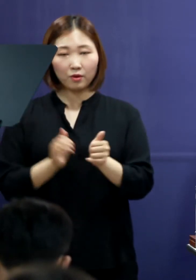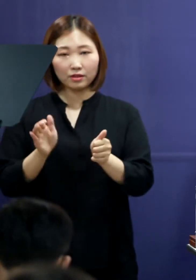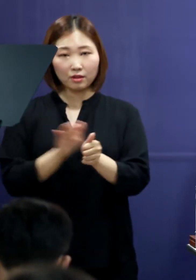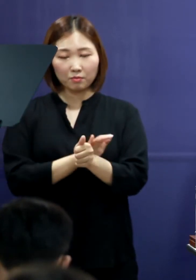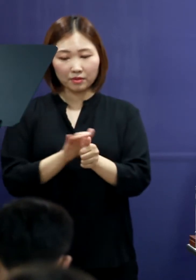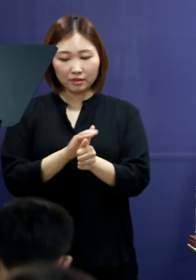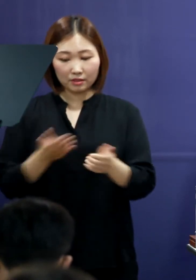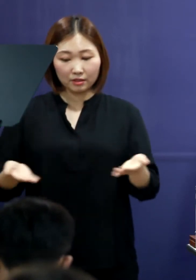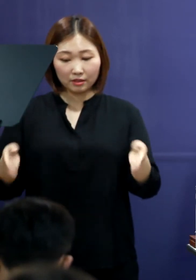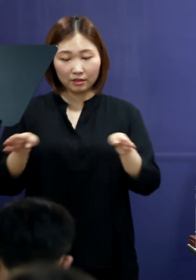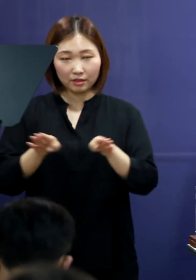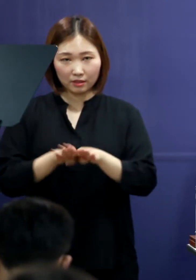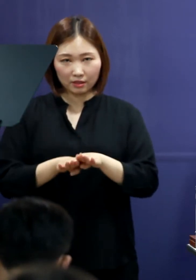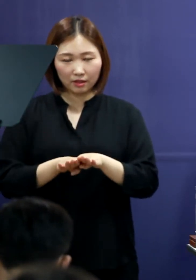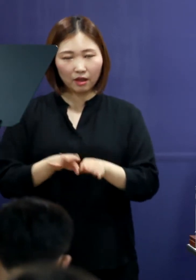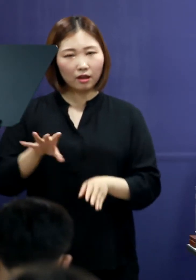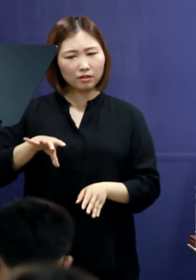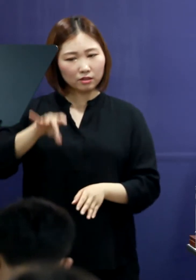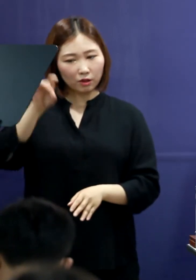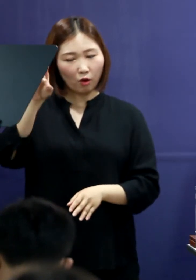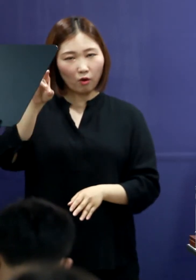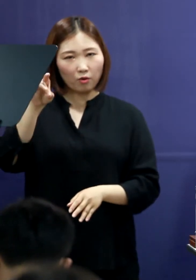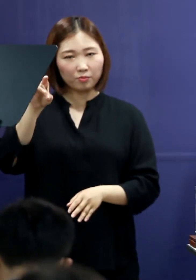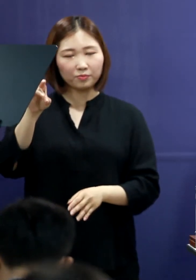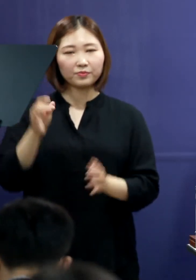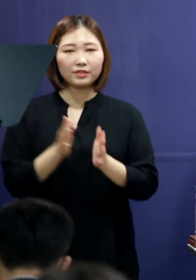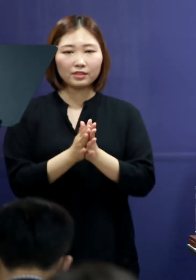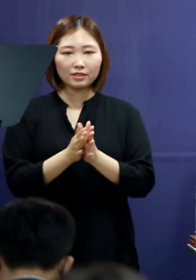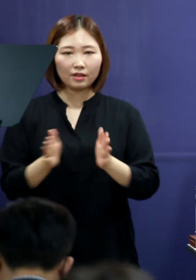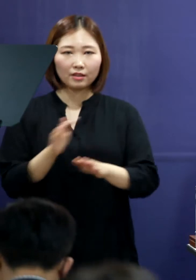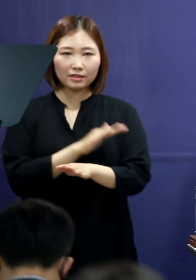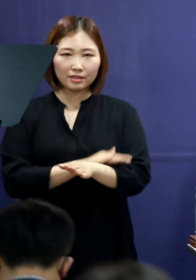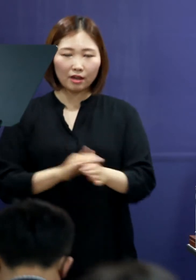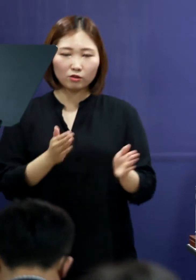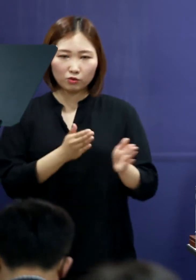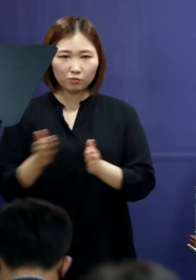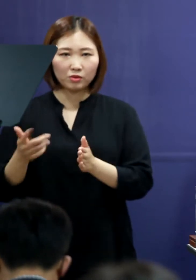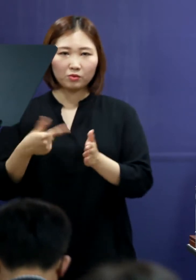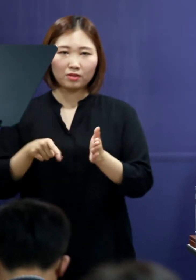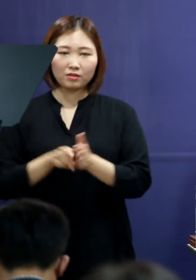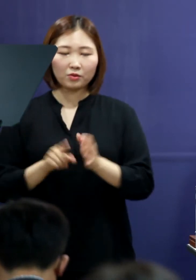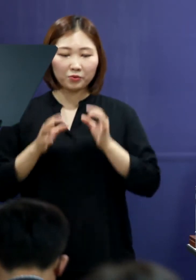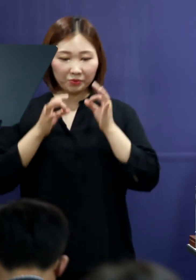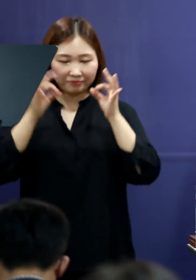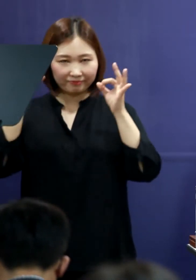있도록 시민 여러분들의 많은 관심과 성원을 부탁드립니다.